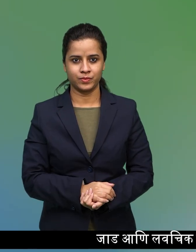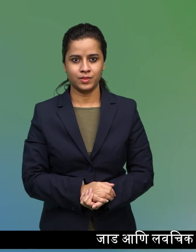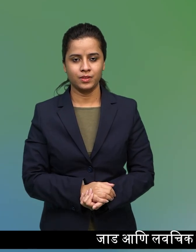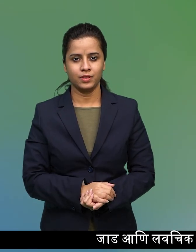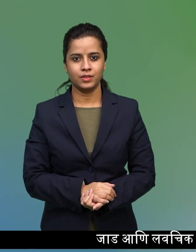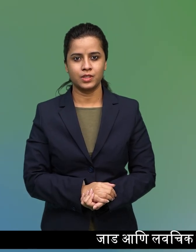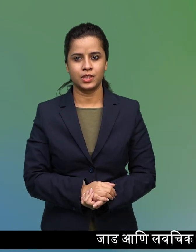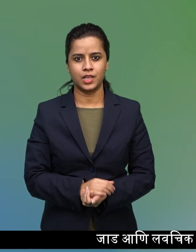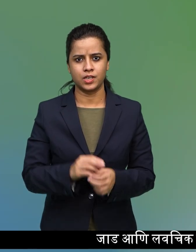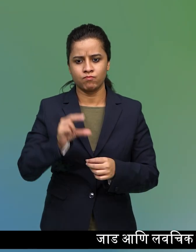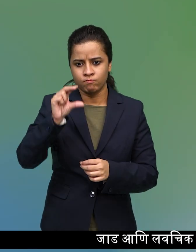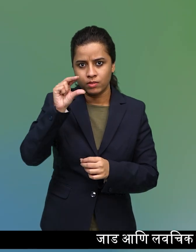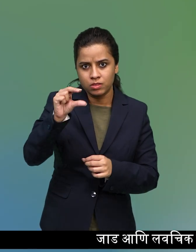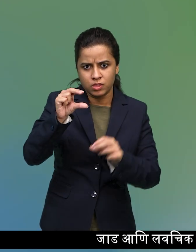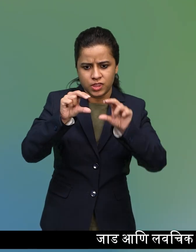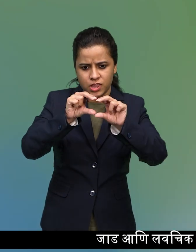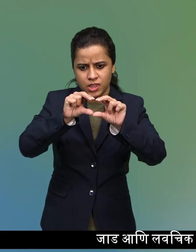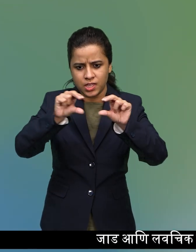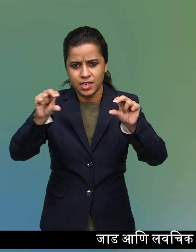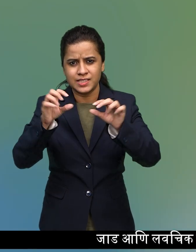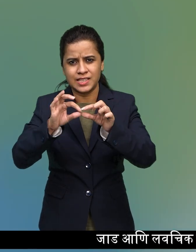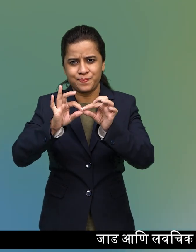जाड आणि लवचिक भिंती असलेल्या रक्तवाहिन्या असतात.